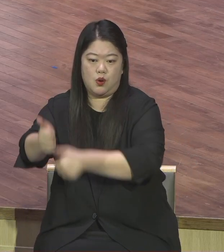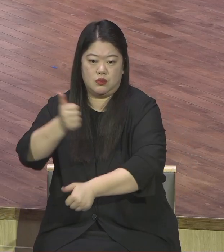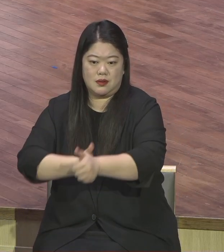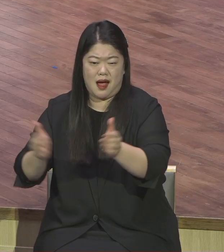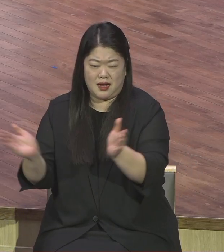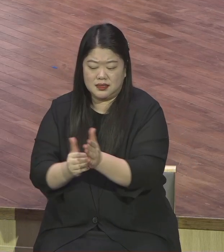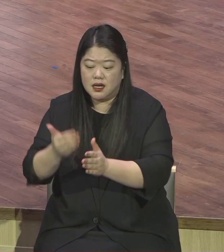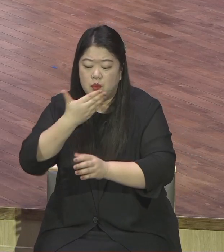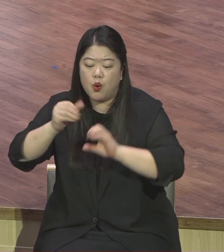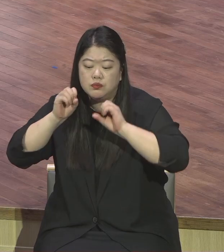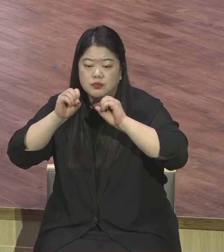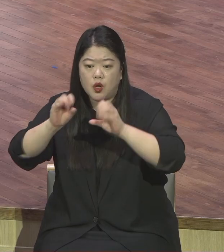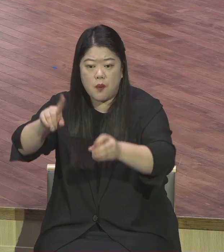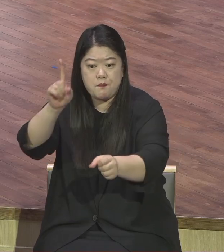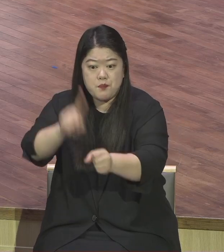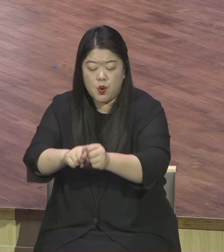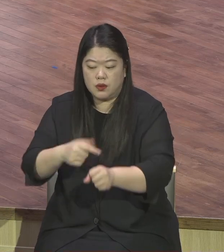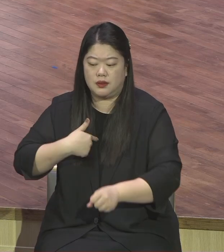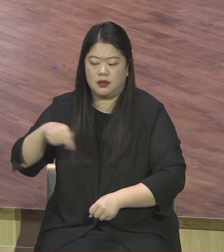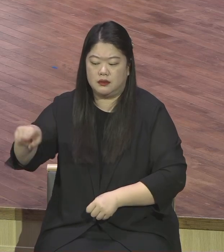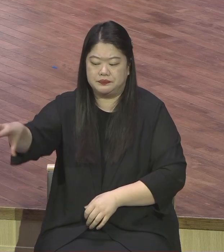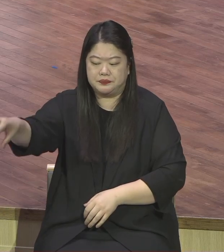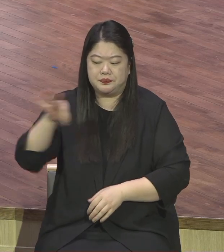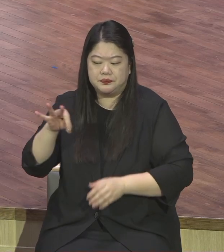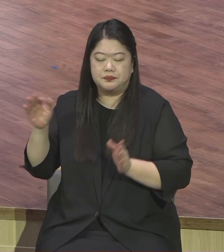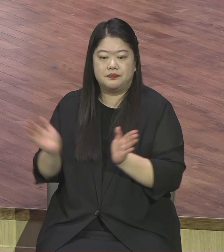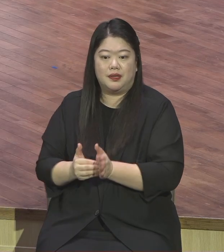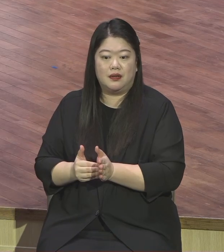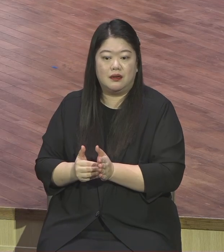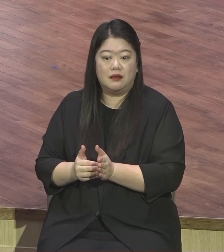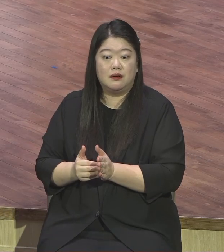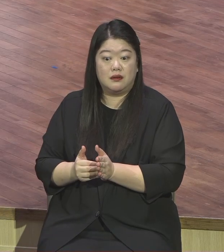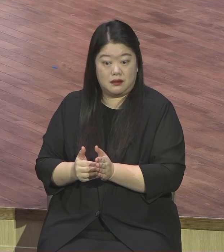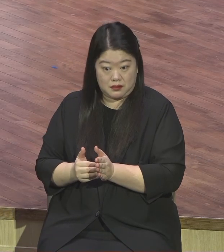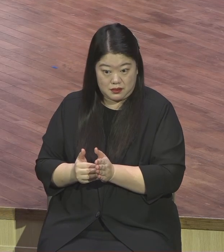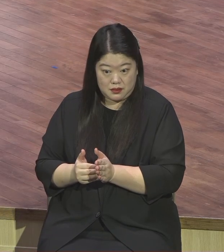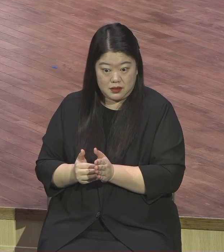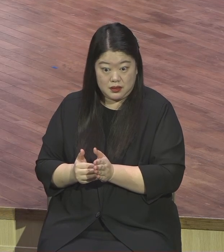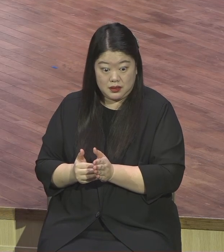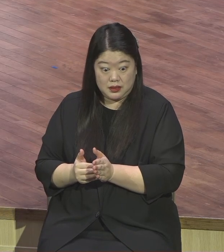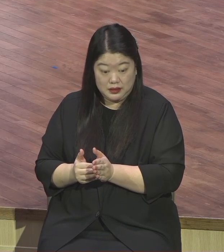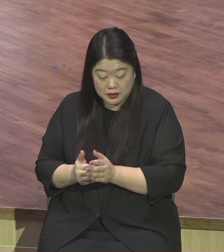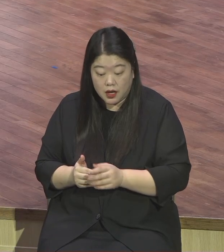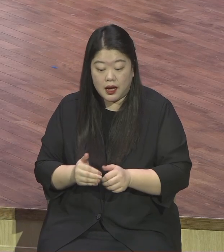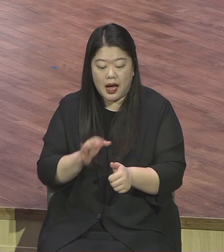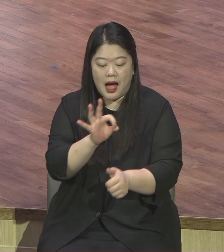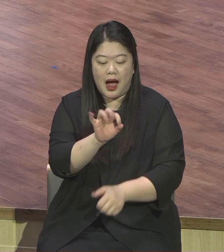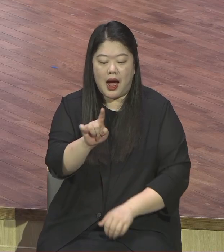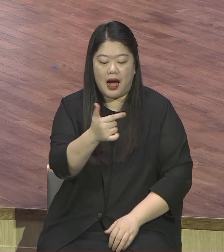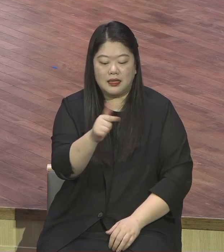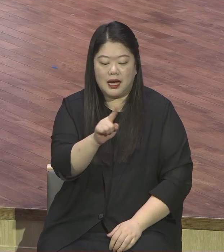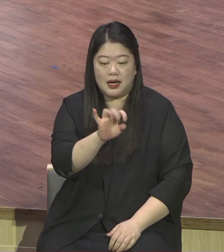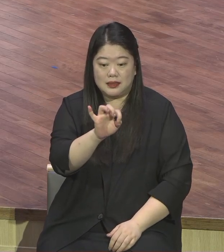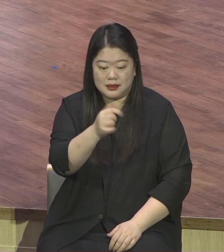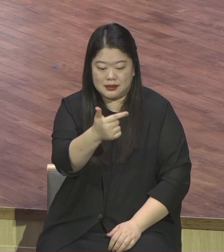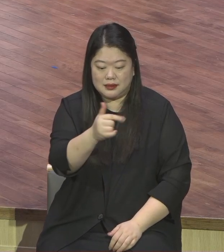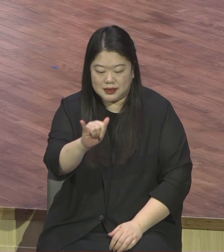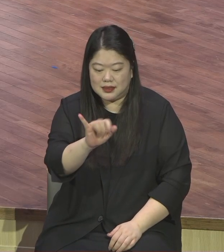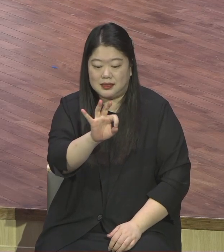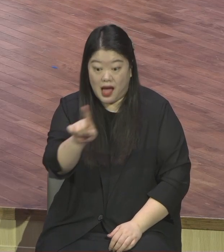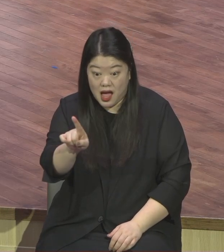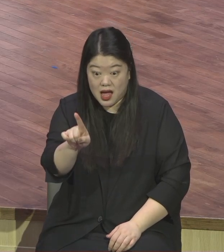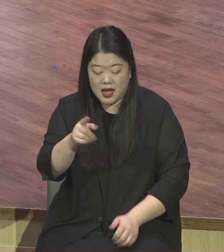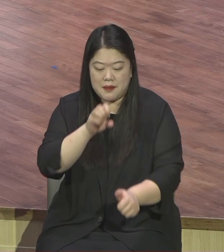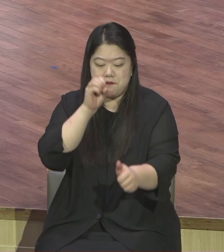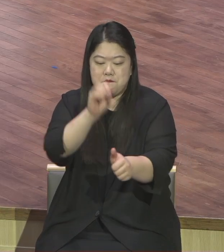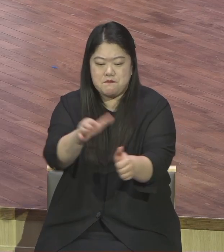복음을 전하기 위한 택한 나의 그릇이라. 사도 바울은 이 사실을 아나니아로부터 팀사익 받으면서 주께서